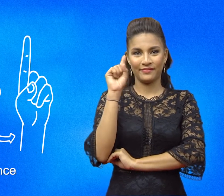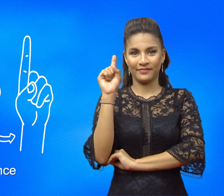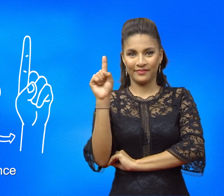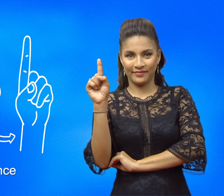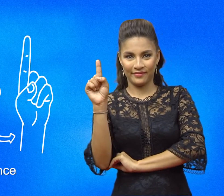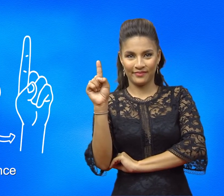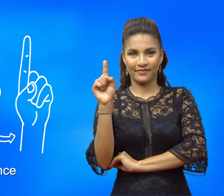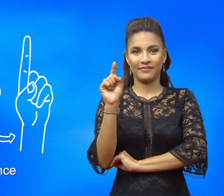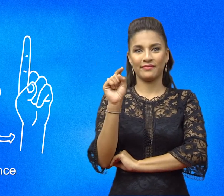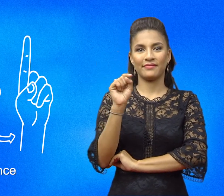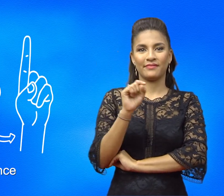11